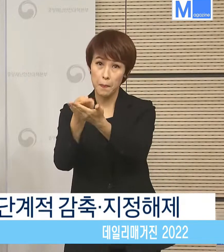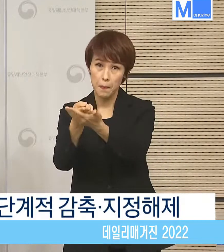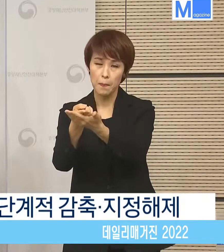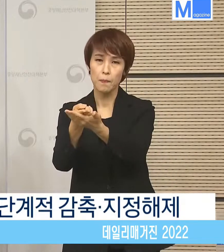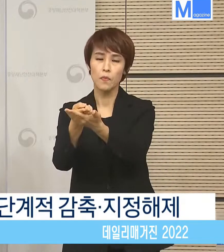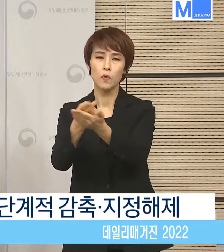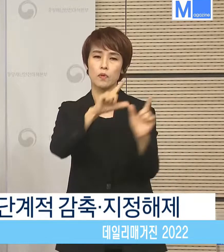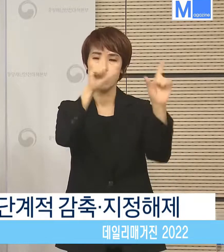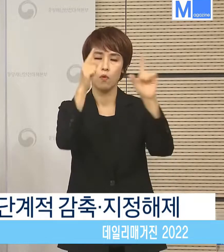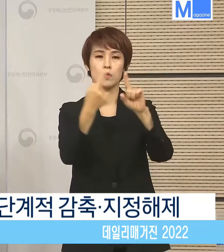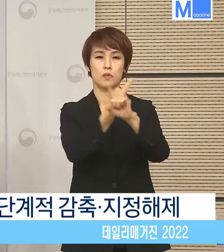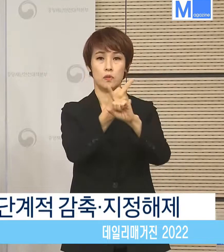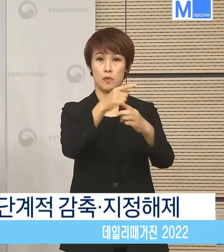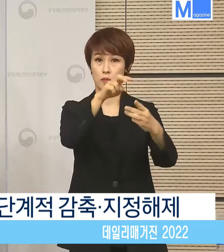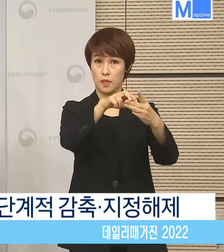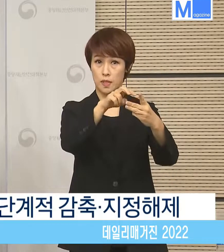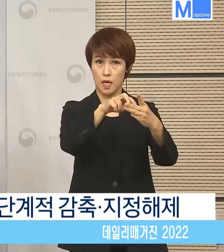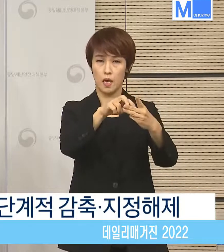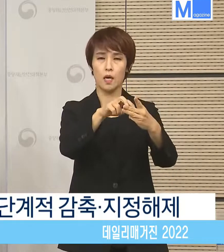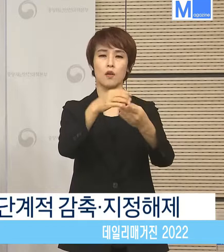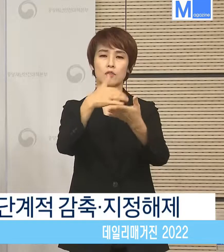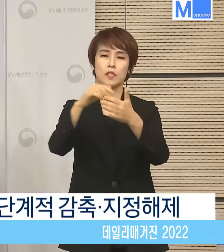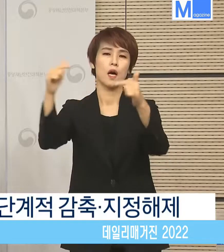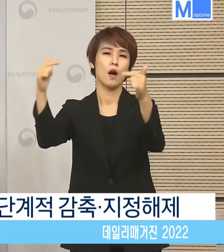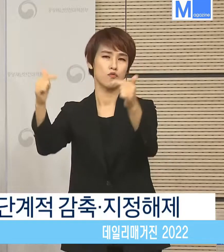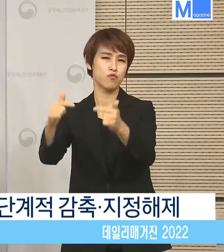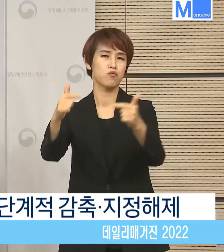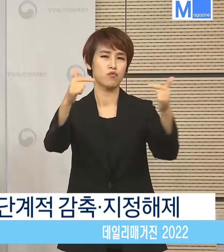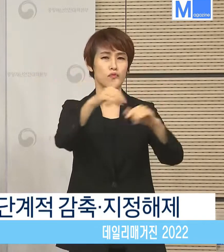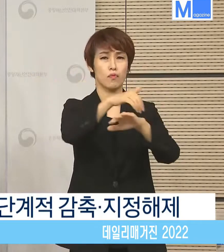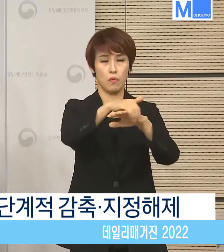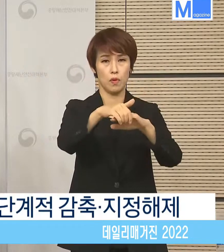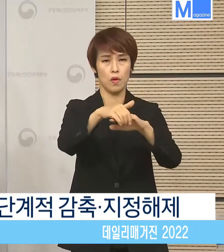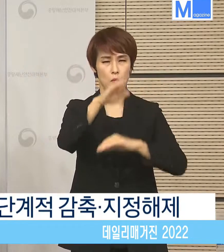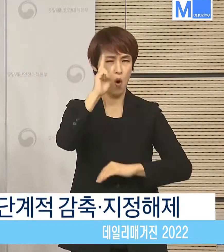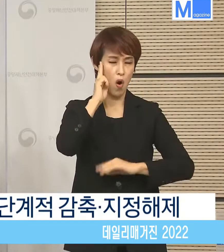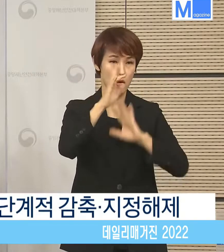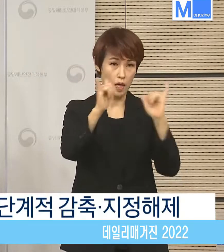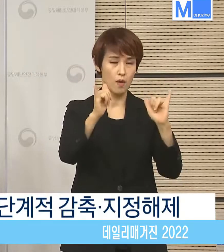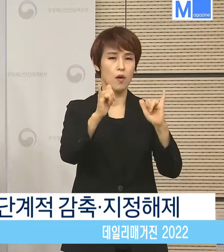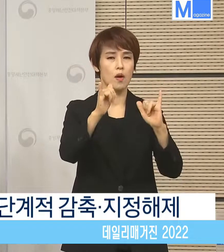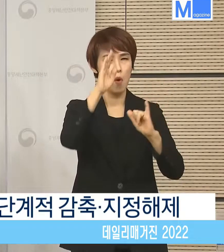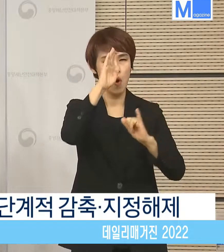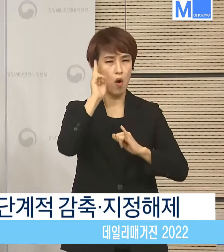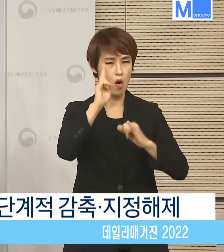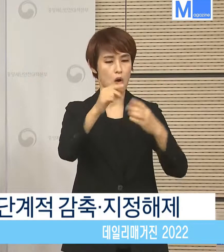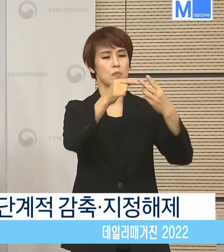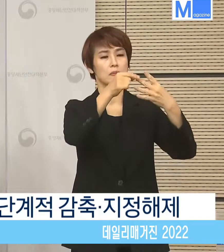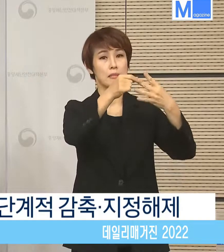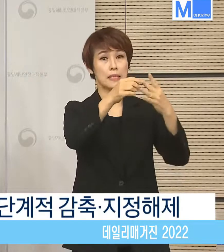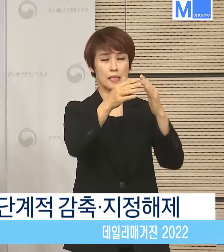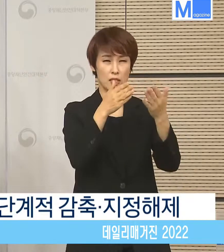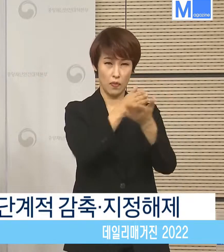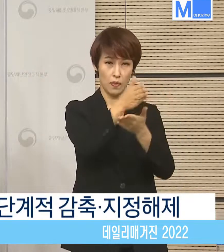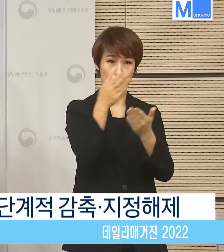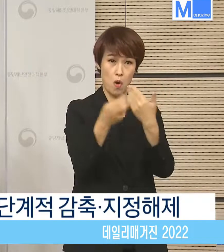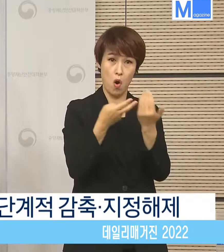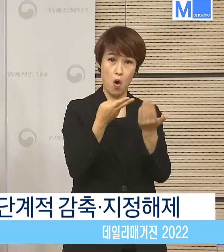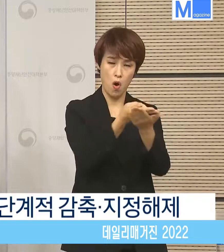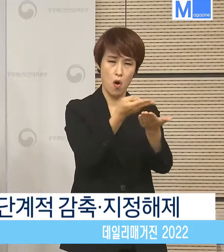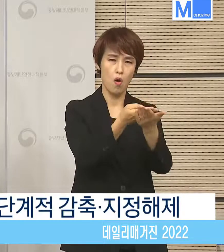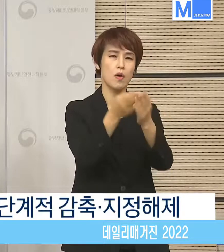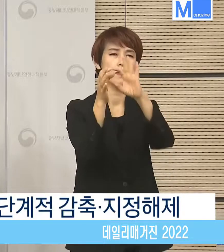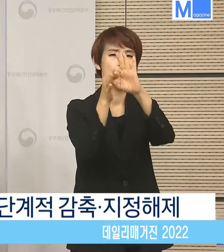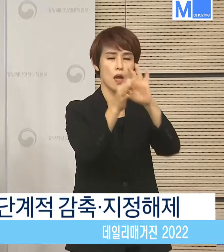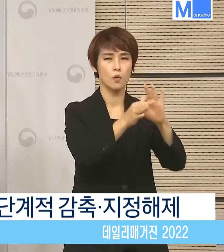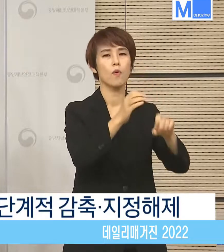병상과 생활치료센터에 대한 조정이며 중환자와 준중환자 전담 병상은 현재의 규모를